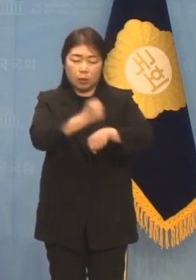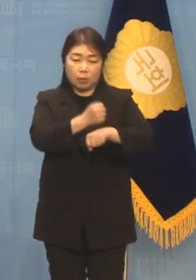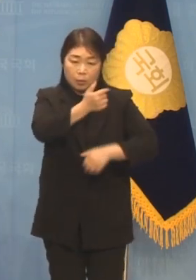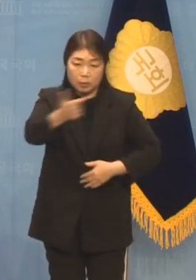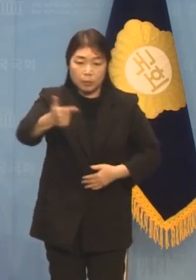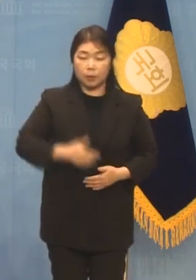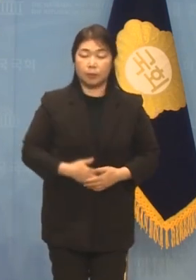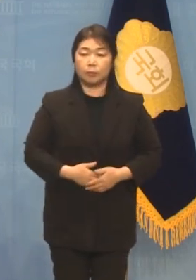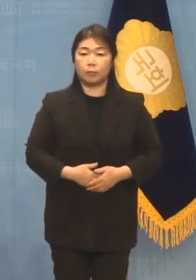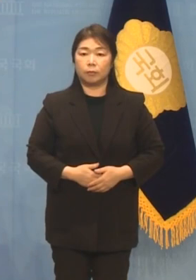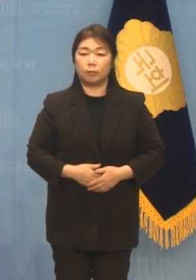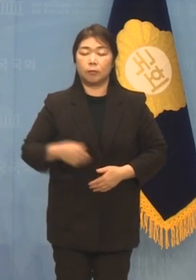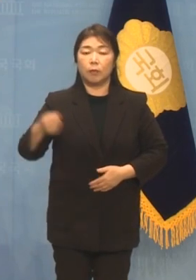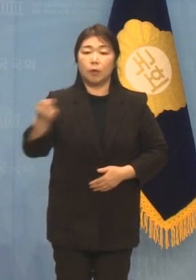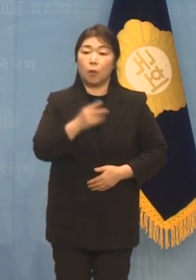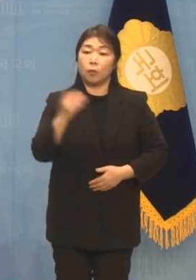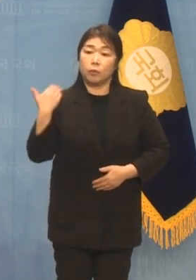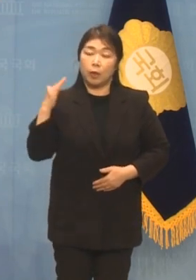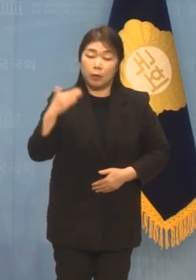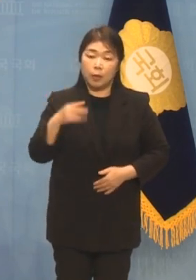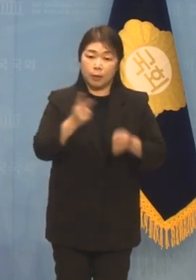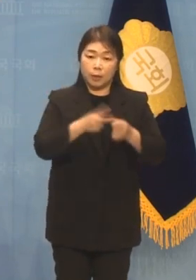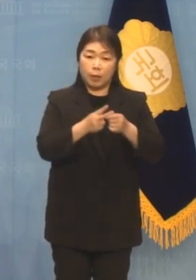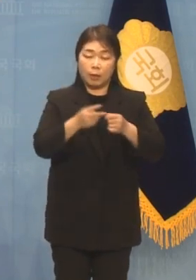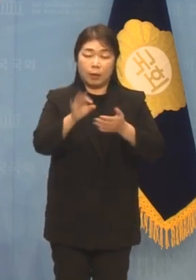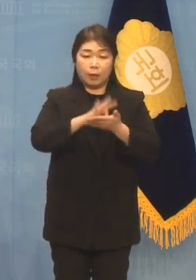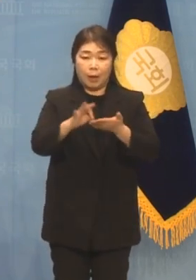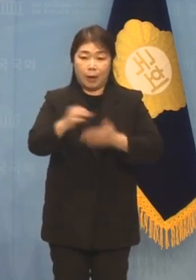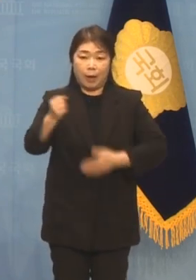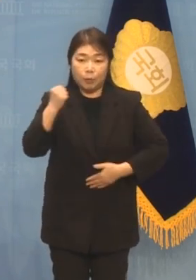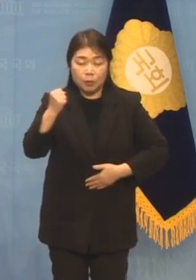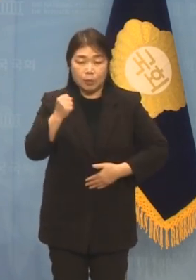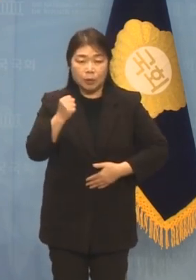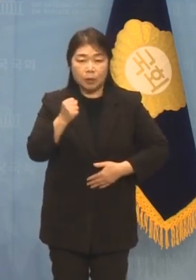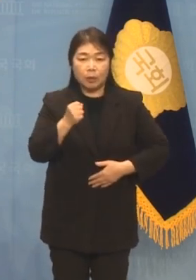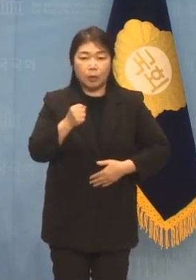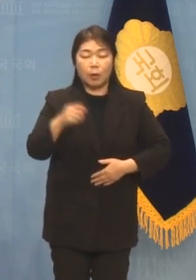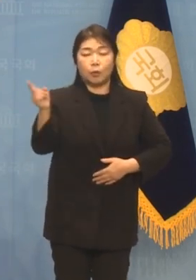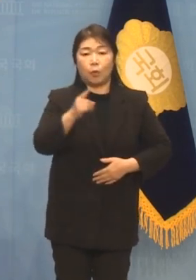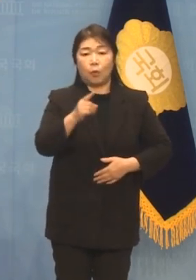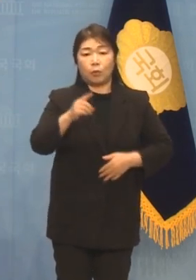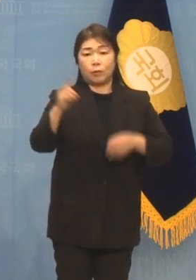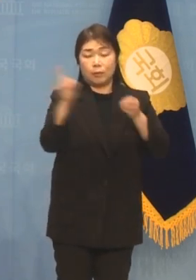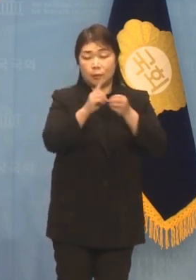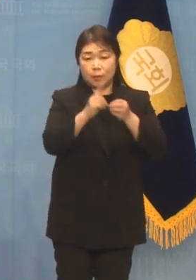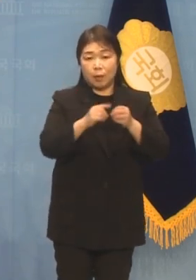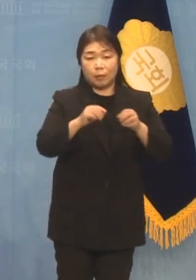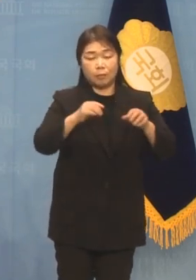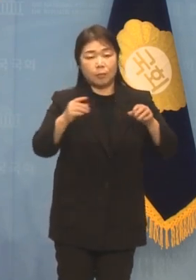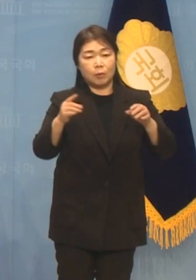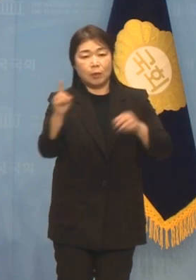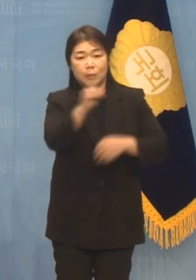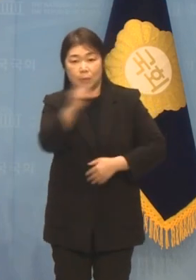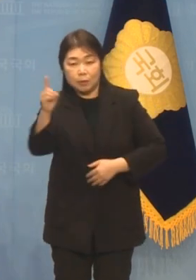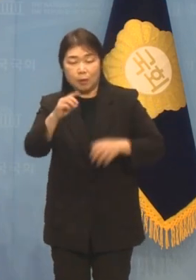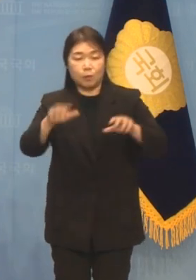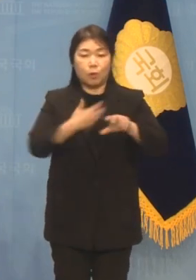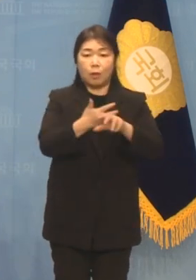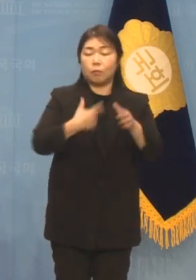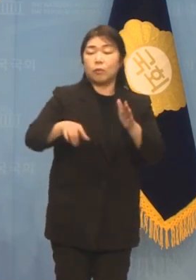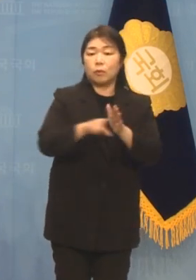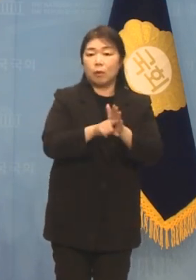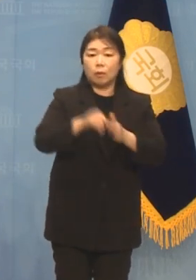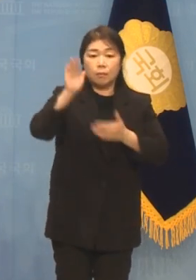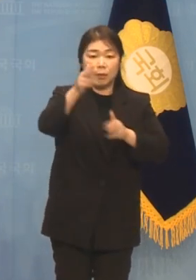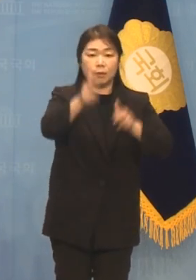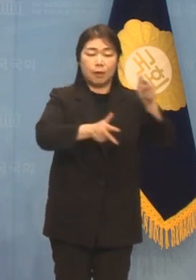최근에는 재생에너지 중심의 에너지 혁신과 디지털 전환을 위해 국가가 대대적으로 투자하고 미래 산업